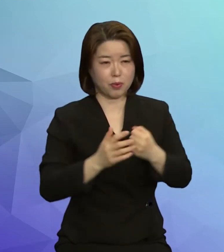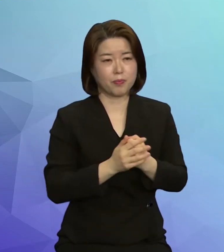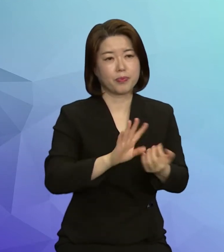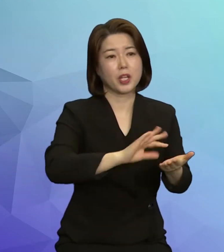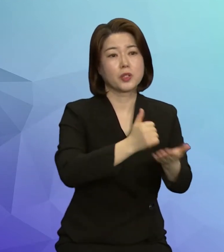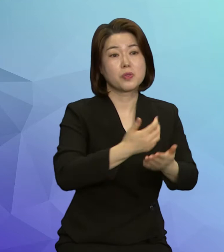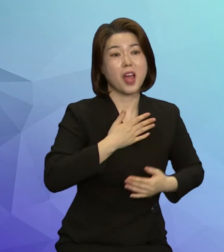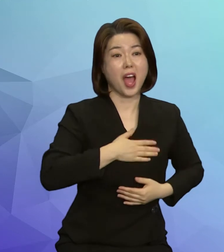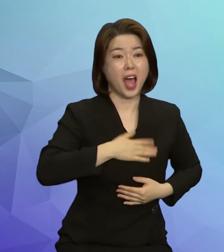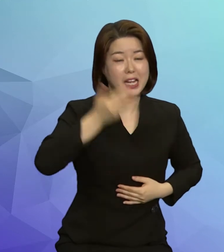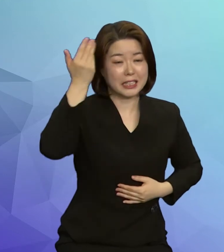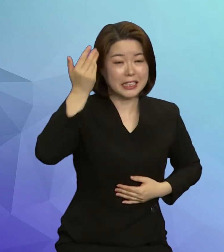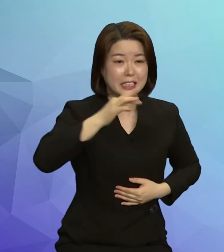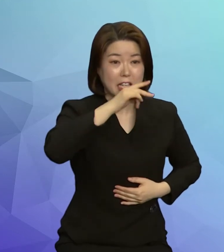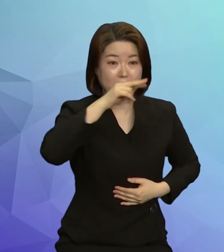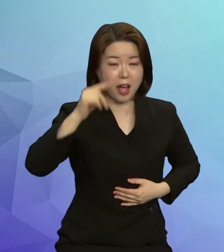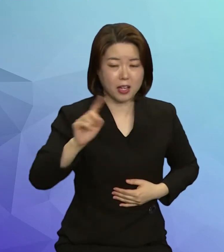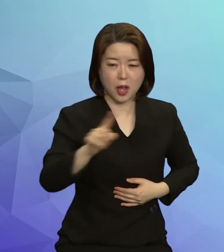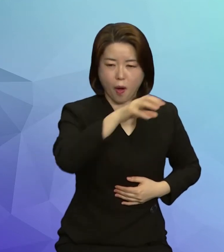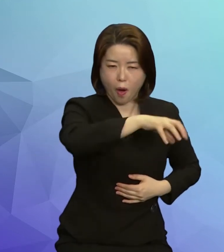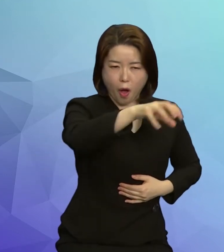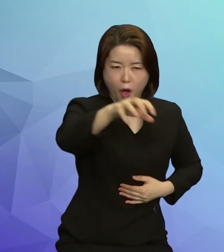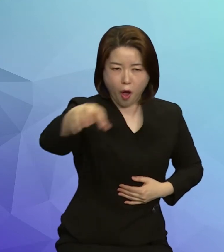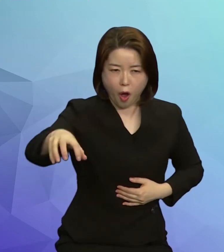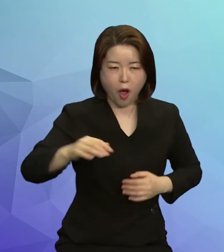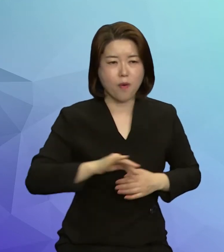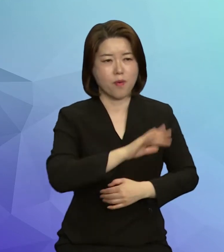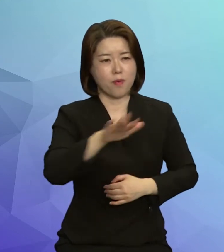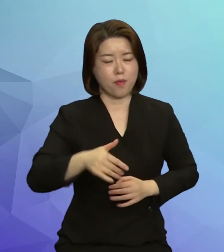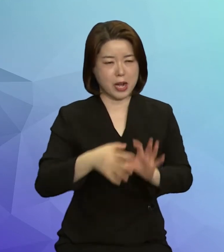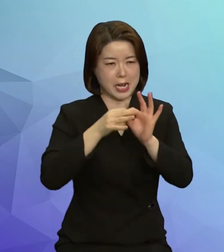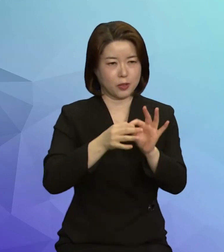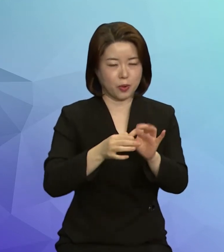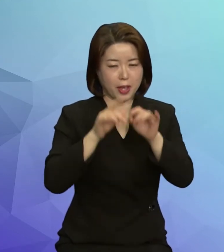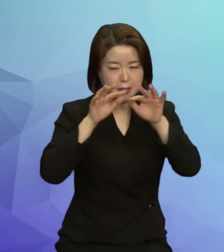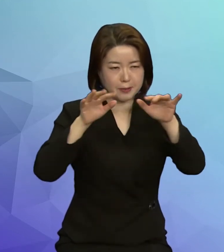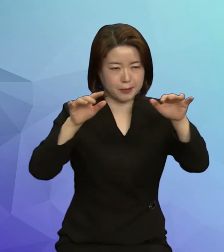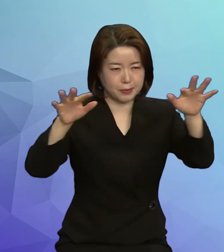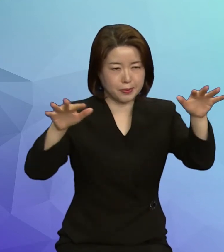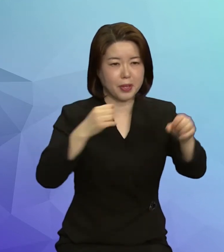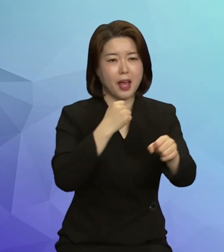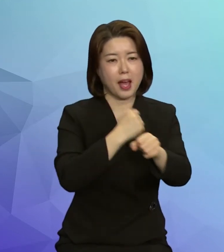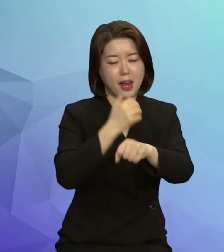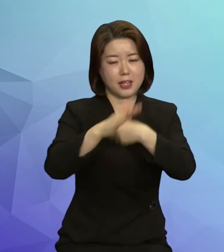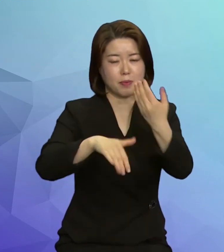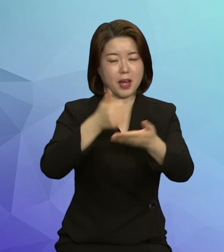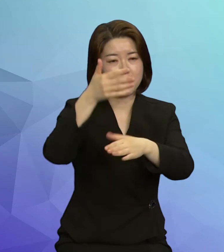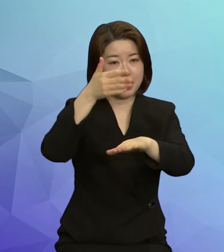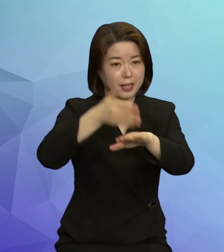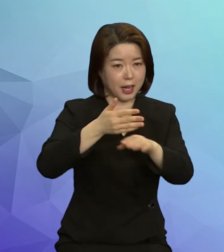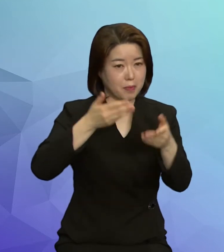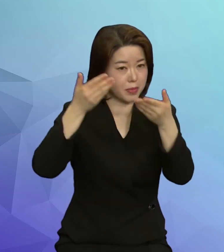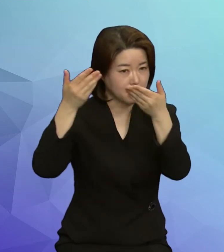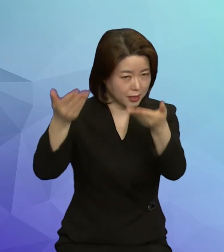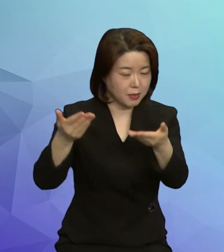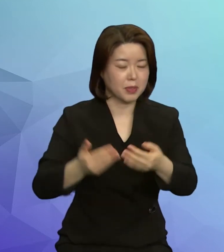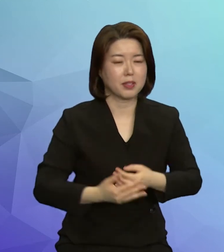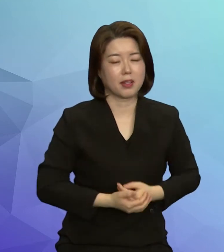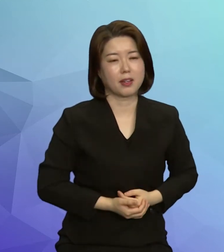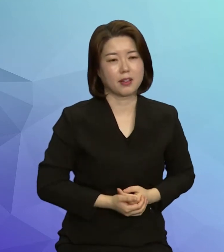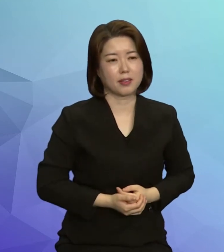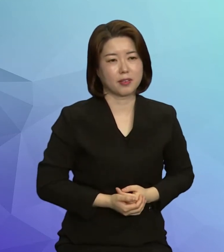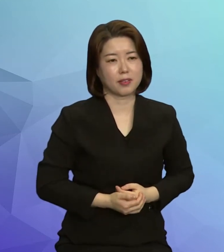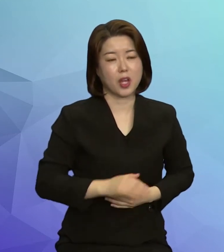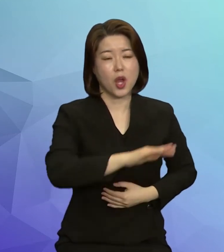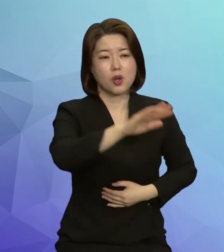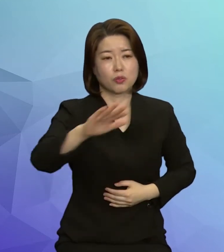15절에 그리스도를 아는 지식의 향기를 어디에서나 우리를 통하여 풍기게 하시는 하나님께